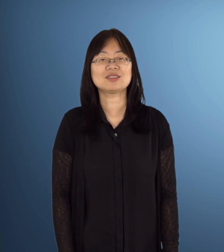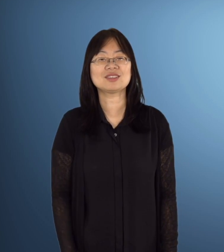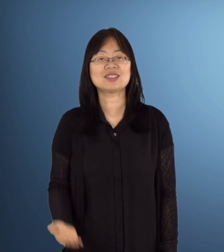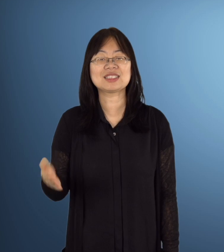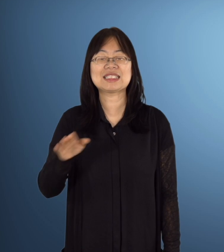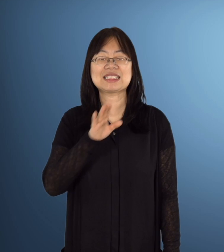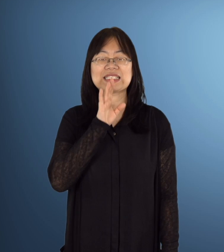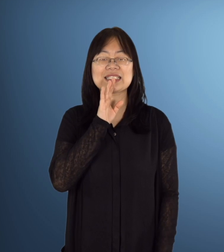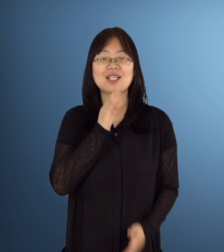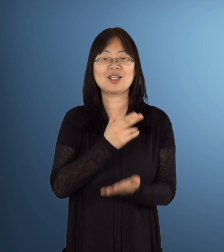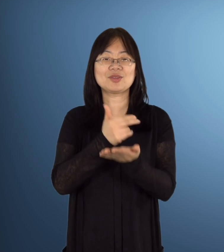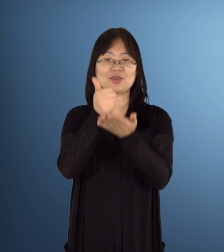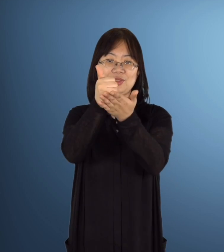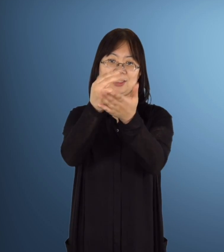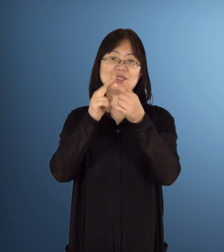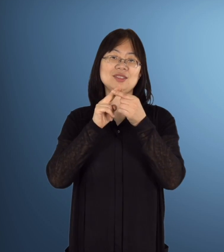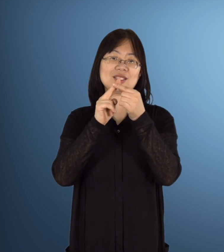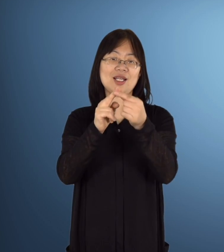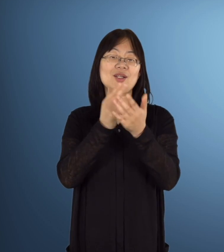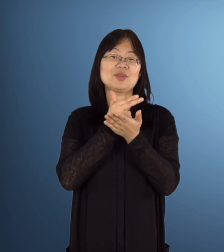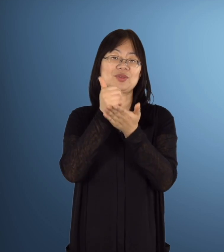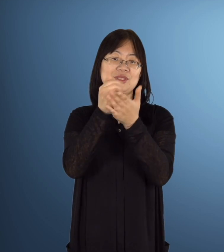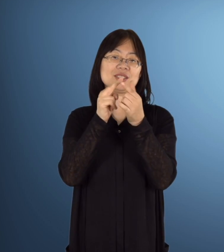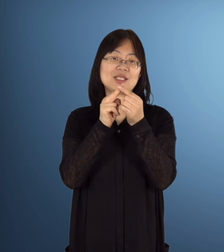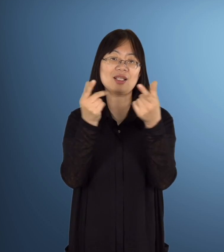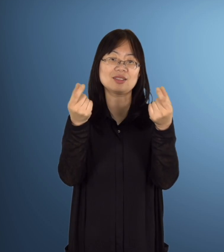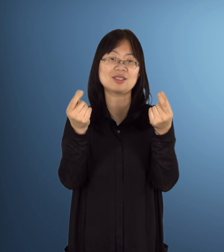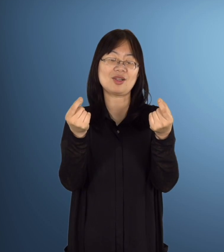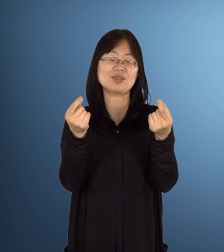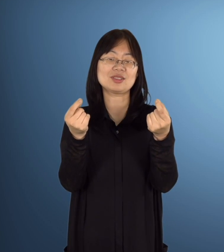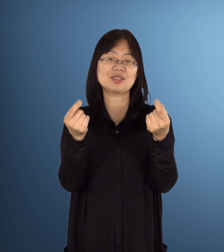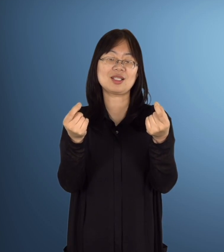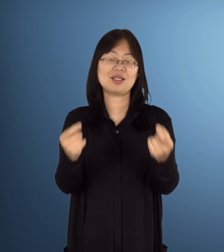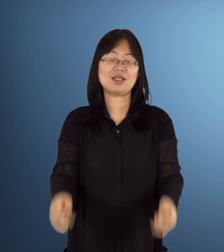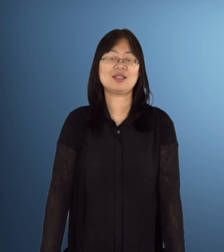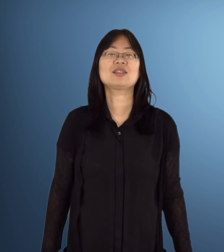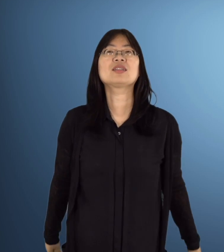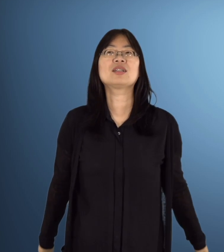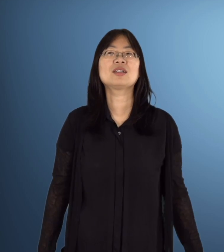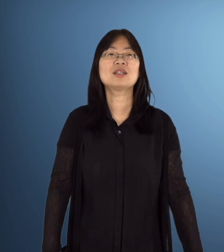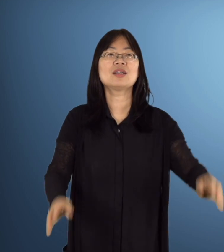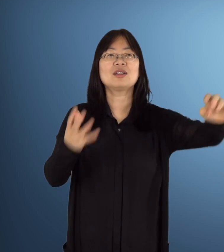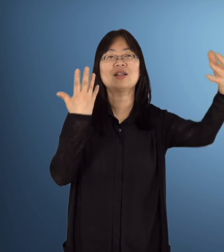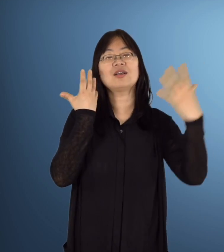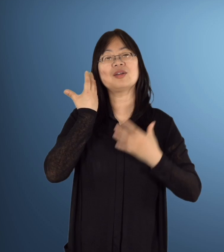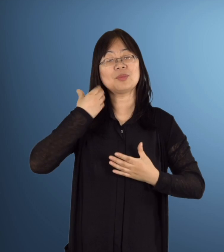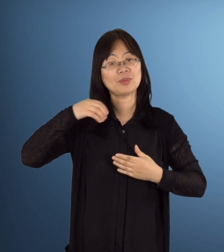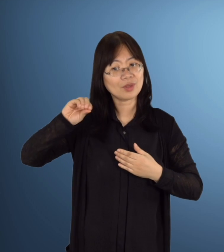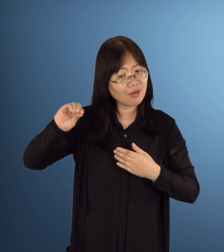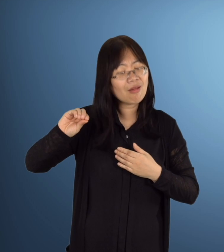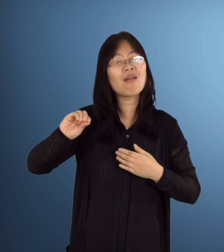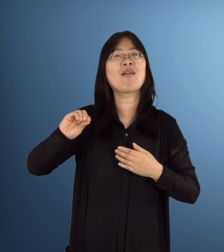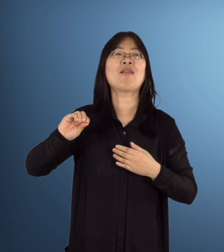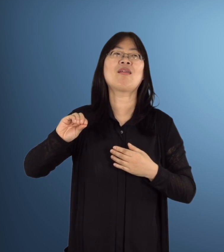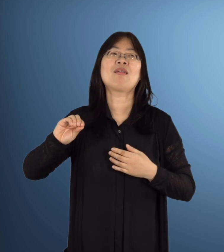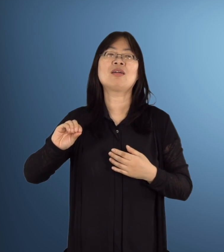근데 정말 주님과 그렇게 엎어졌다가 토라졌다가